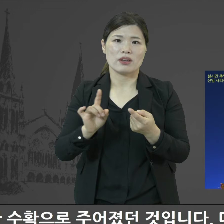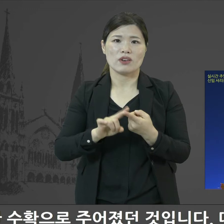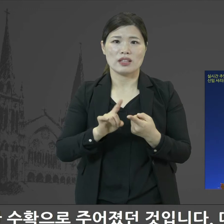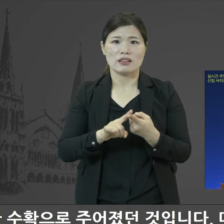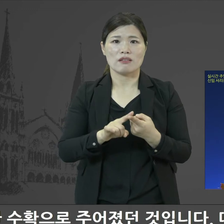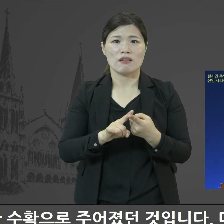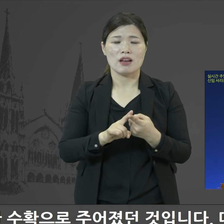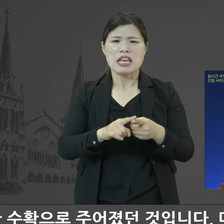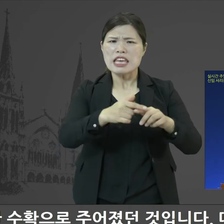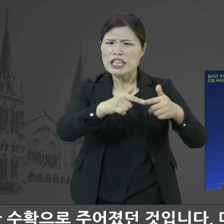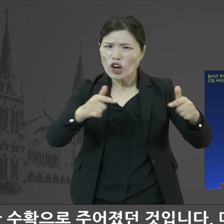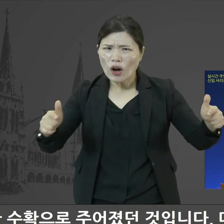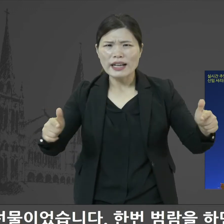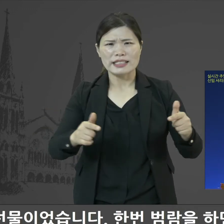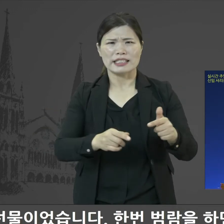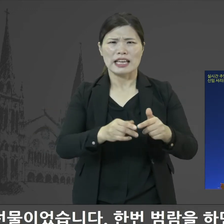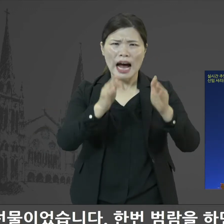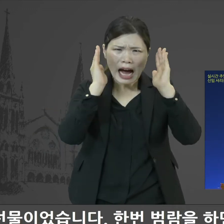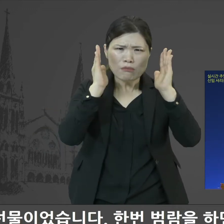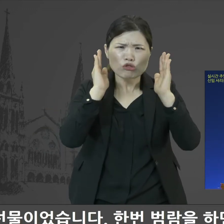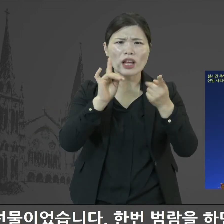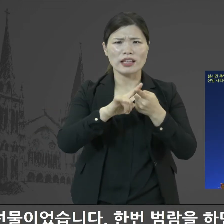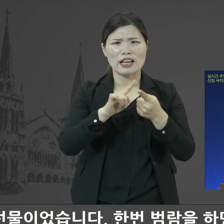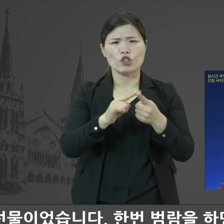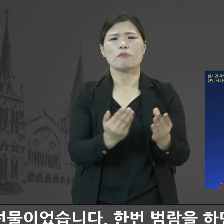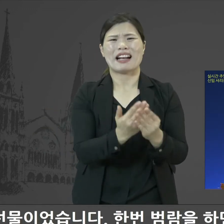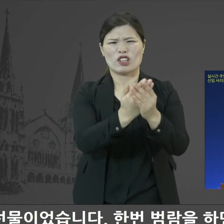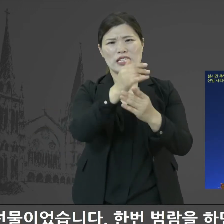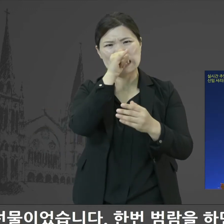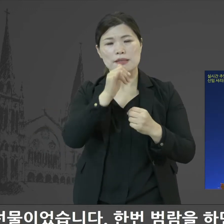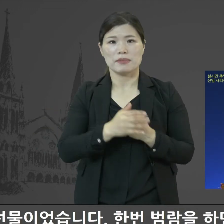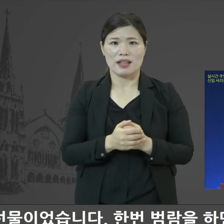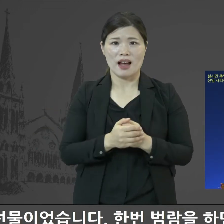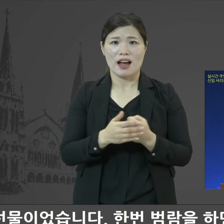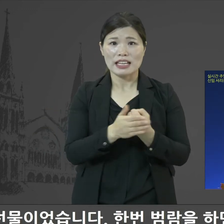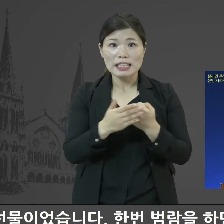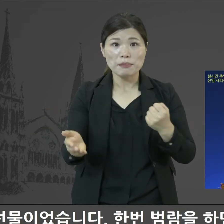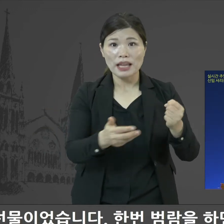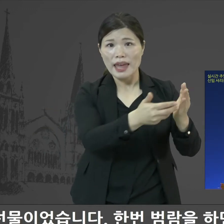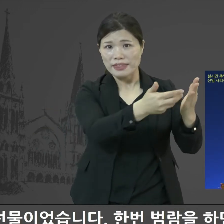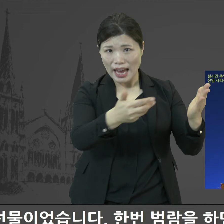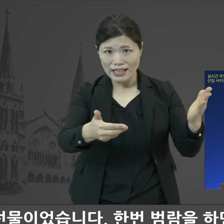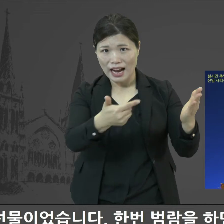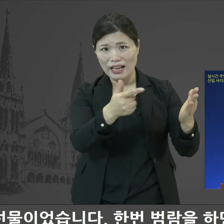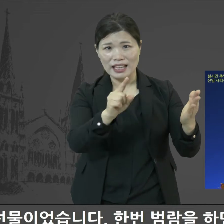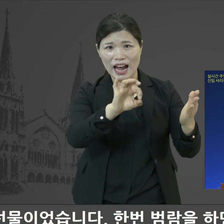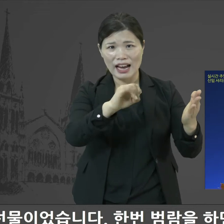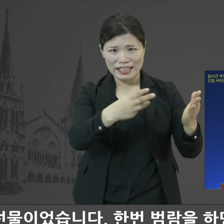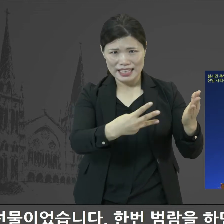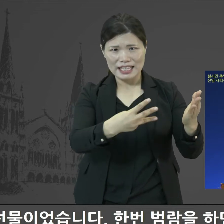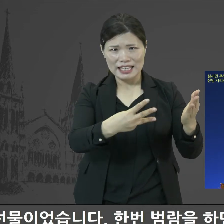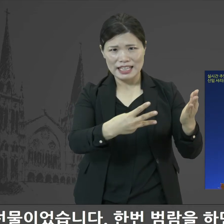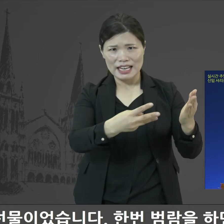수사학들이 발달하게 되겠죠. 그래서 모든 과학들이 사실은 이 나일강을 중심으로 발전하기 시작하는 것이죠.